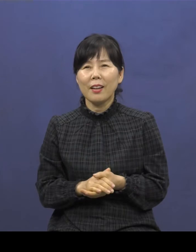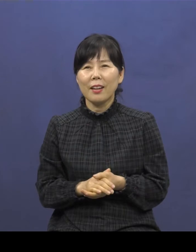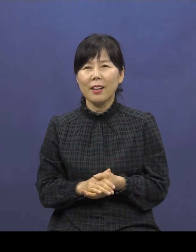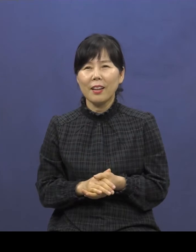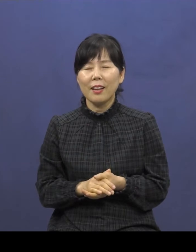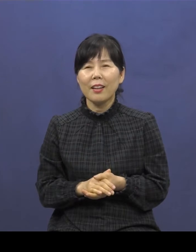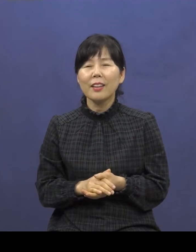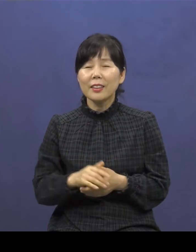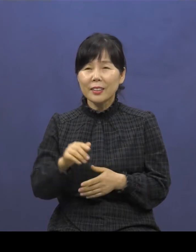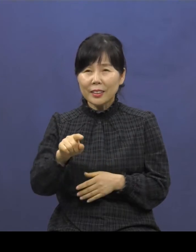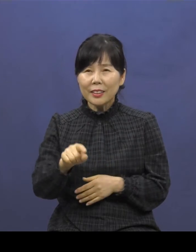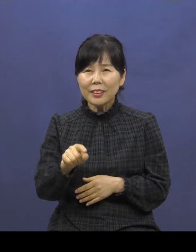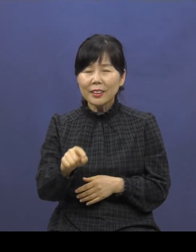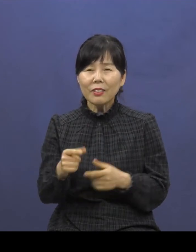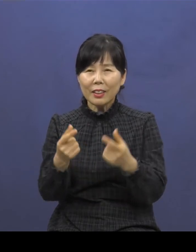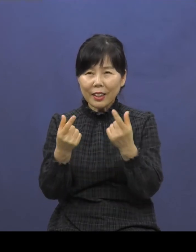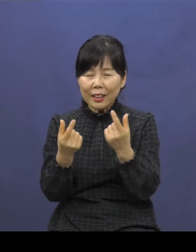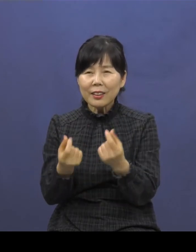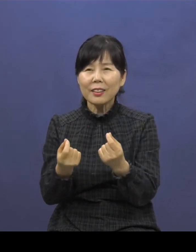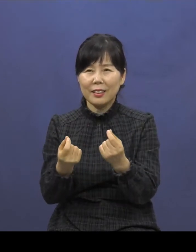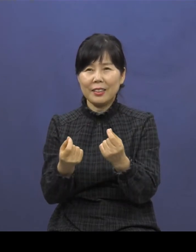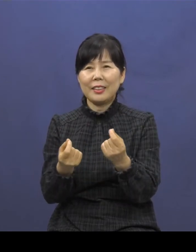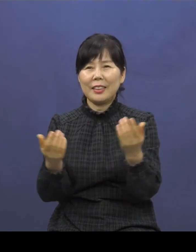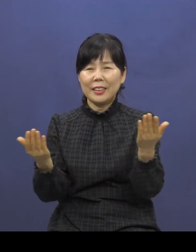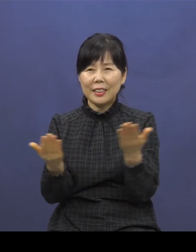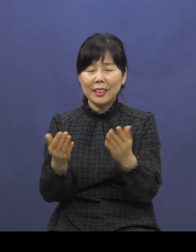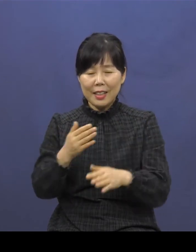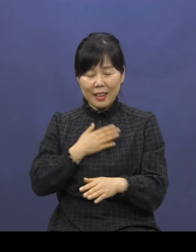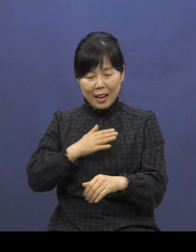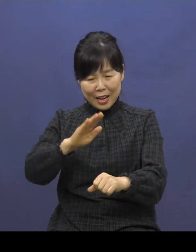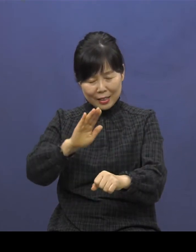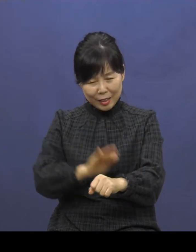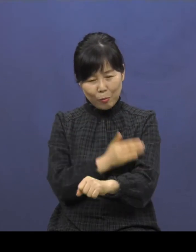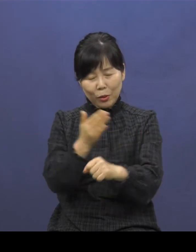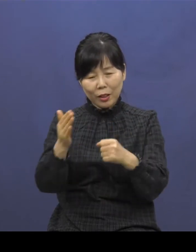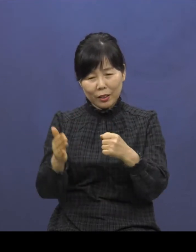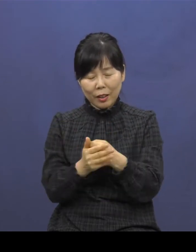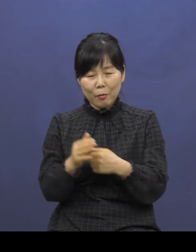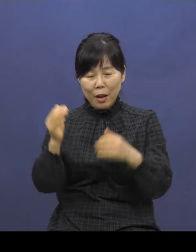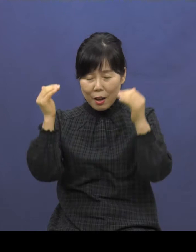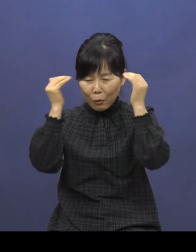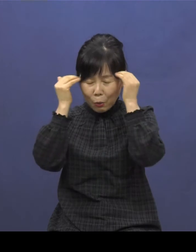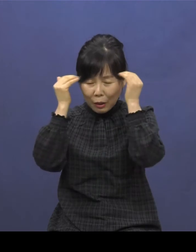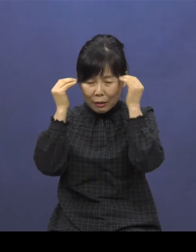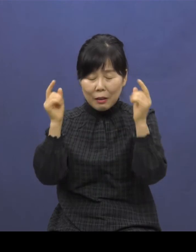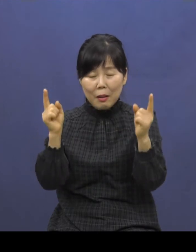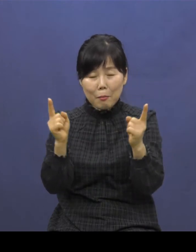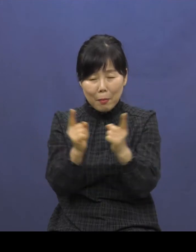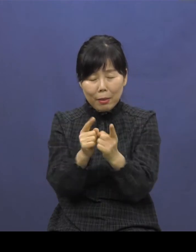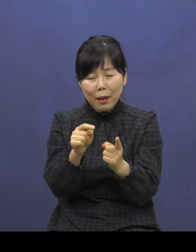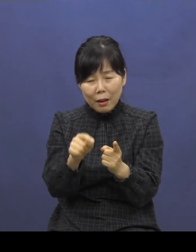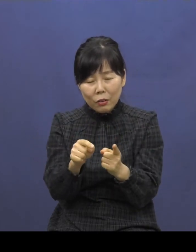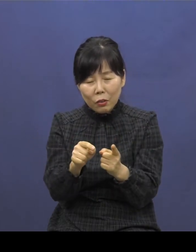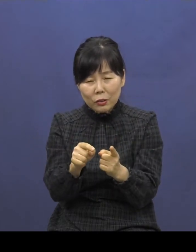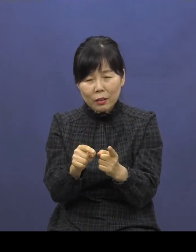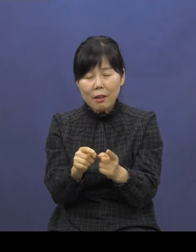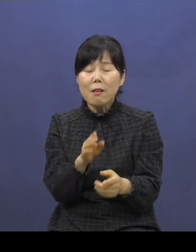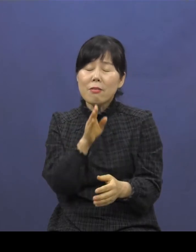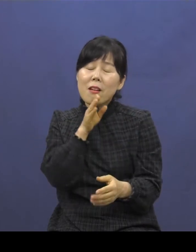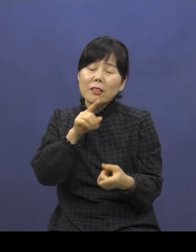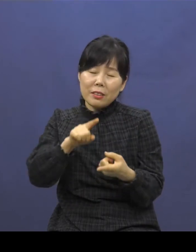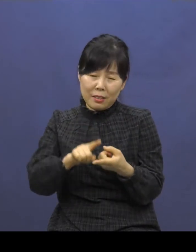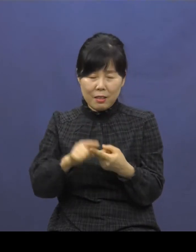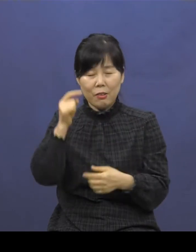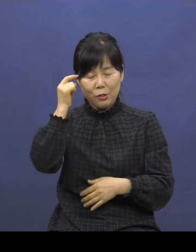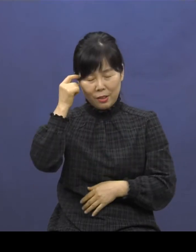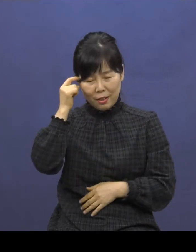사실 이런 것들 같은 것이 바로 이 자기가 잘못한 것 때문에 고난을 겪을 때 어떤 그런 마음이 아닐까.